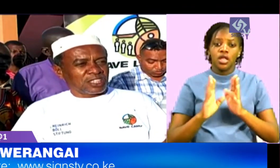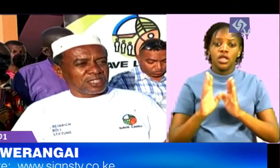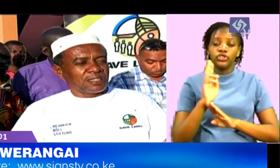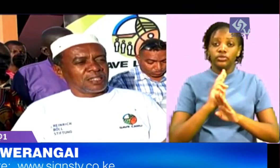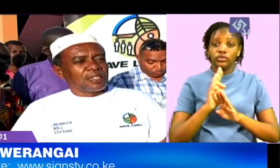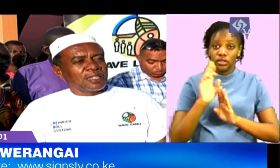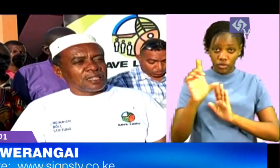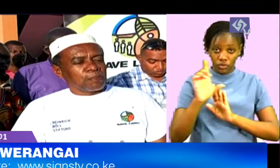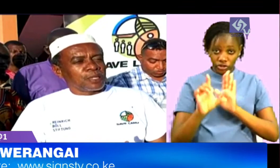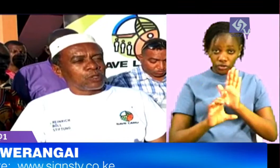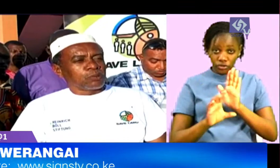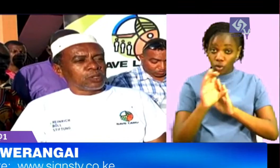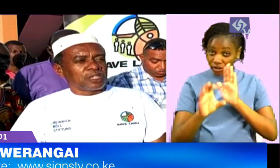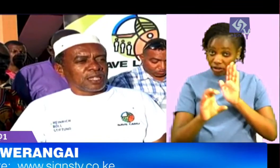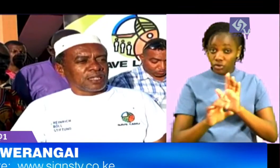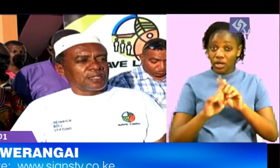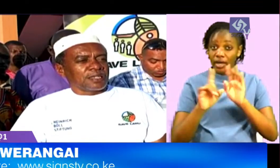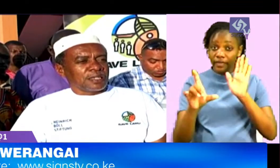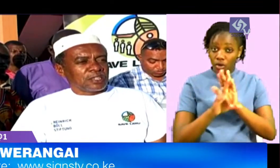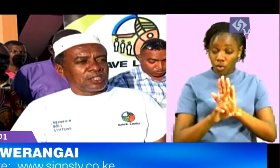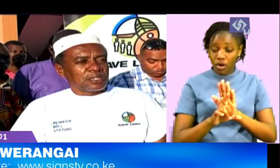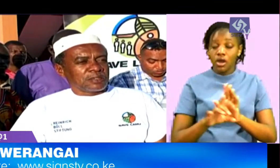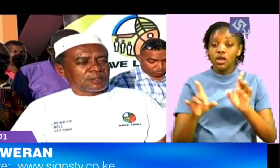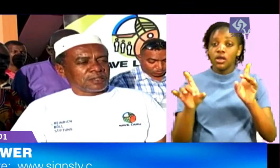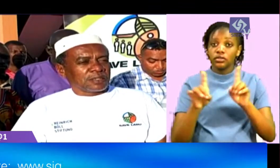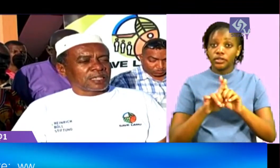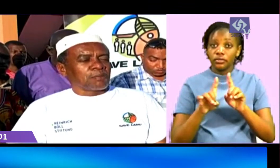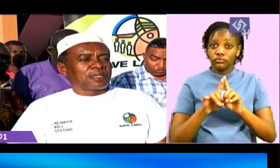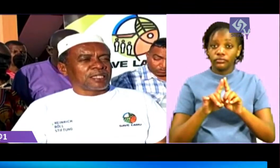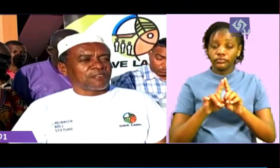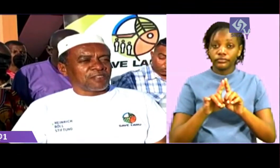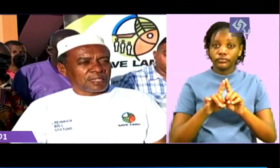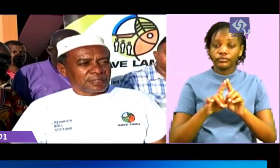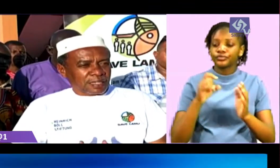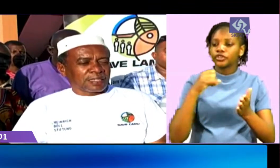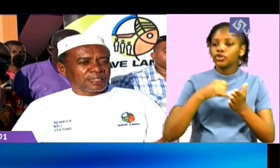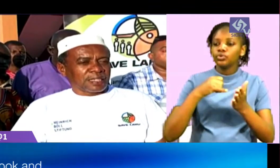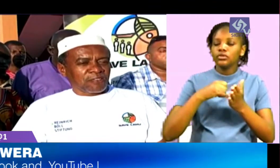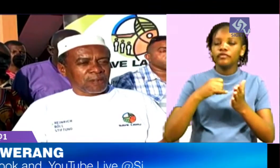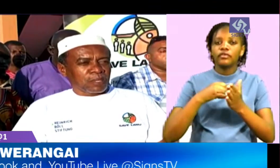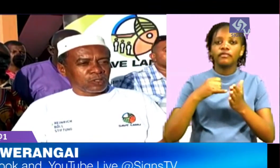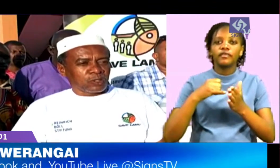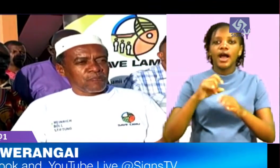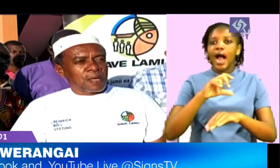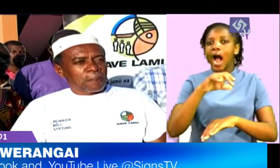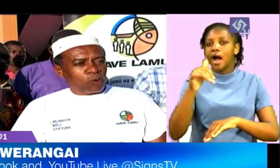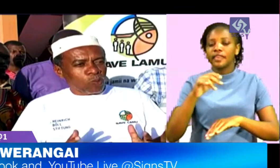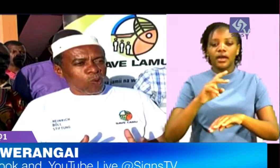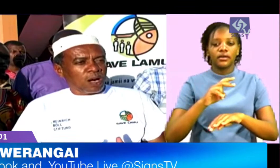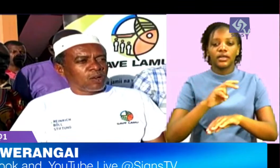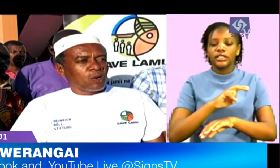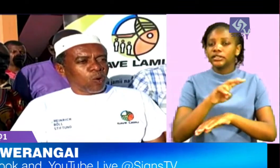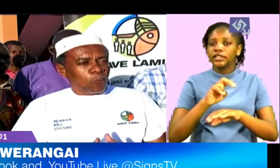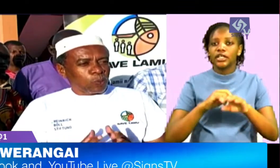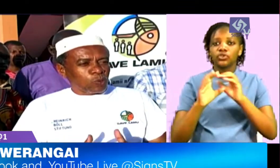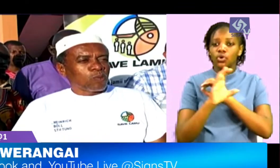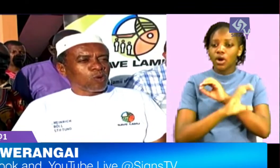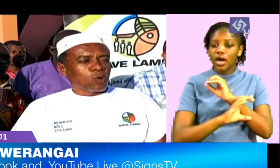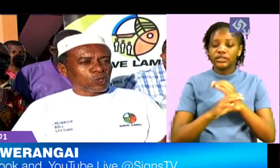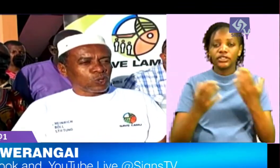nchi, na pia kujumuisha nchi za kimataifa na sera za kitaifa ambazo pakubwa kutoa mwongozo